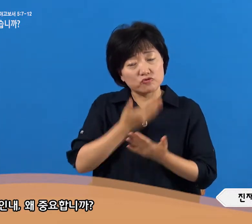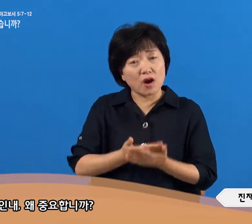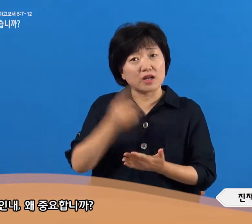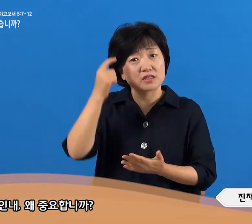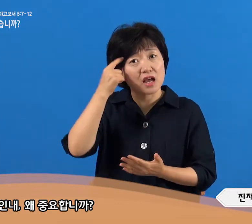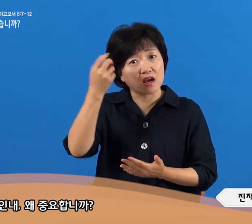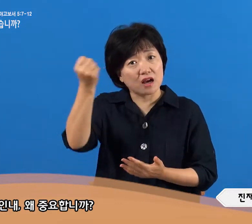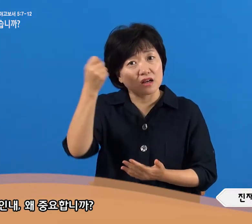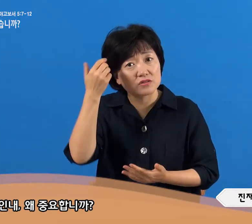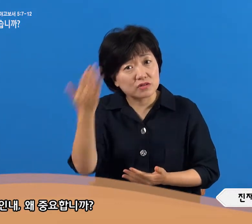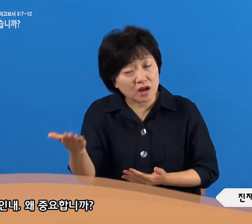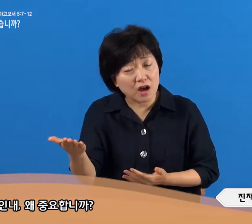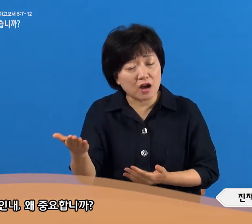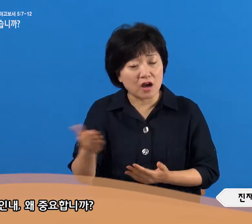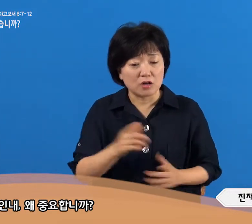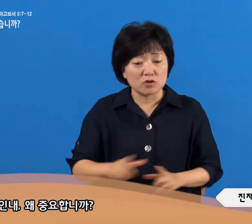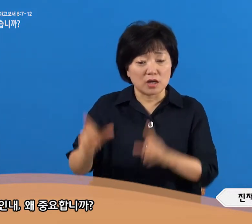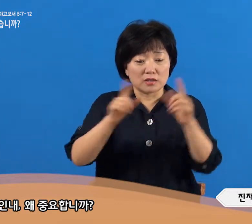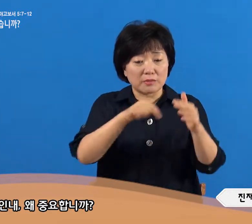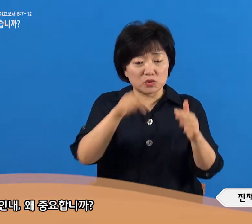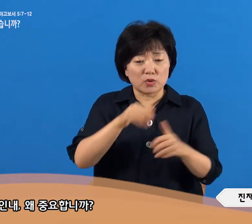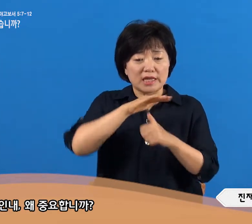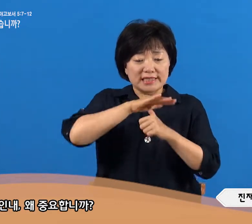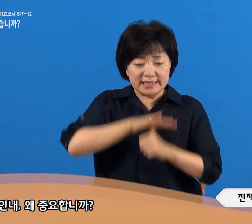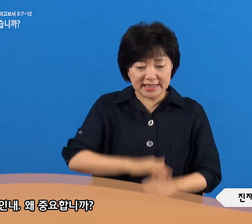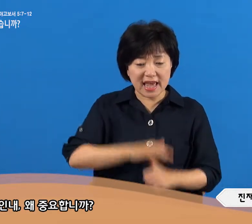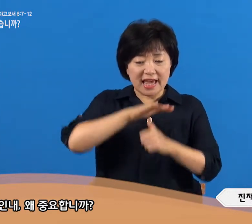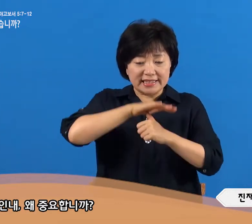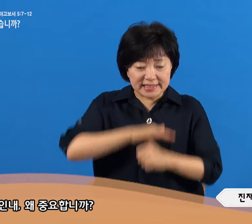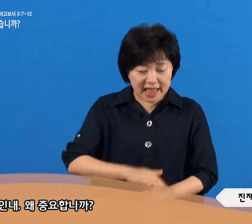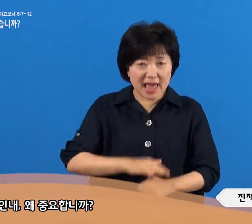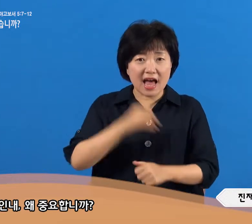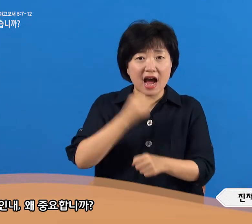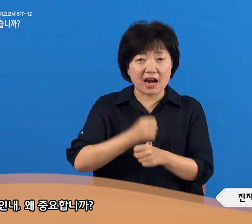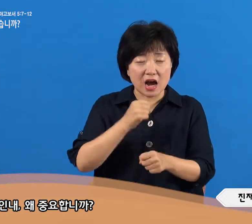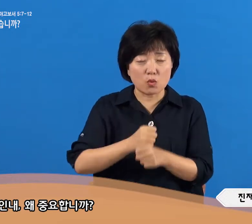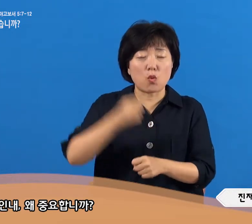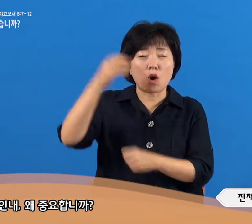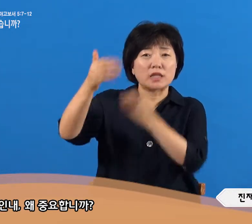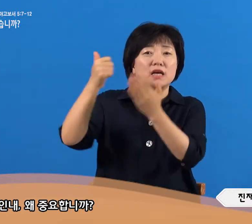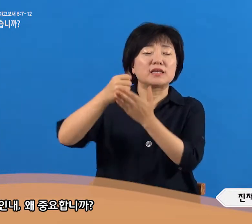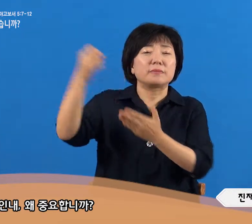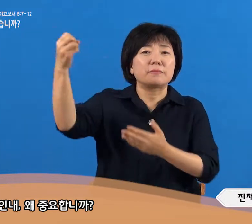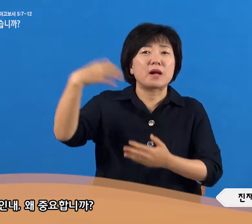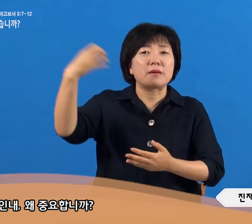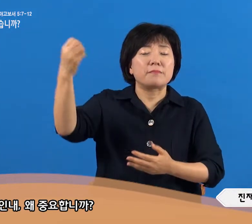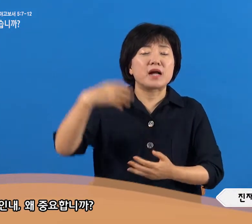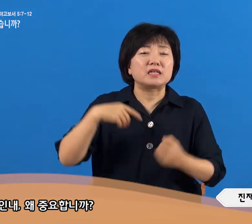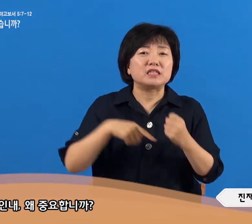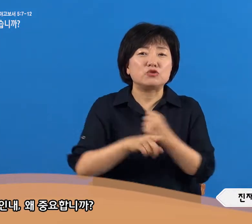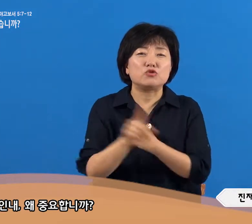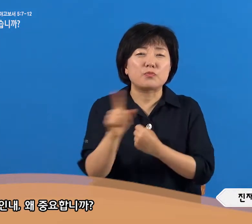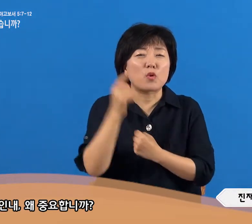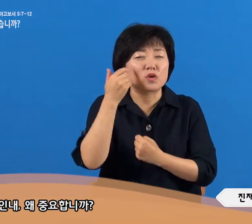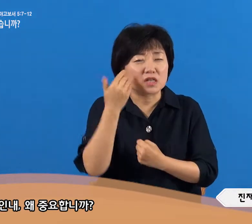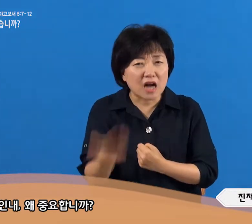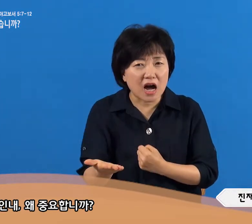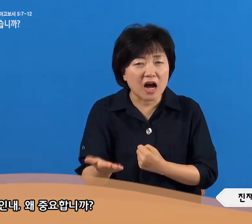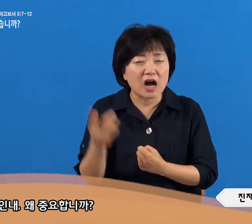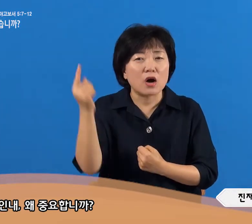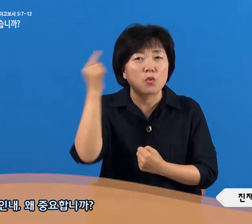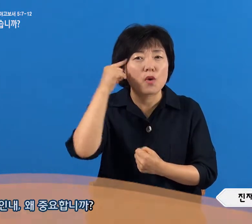삶 가운데 인내에 관한 말씀을 계속해서 하시고 계십니까? 인내